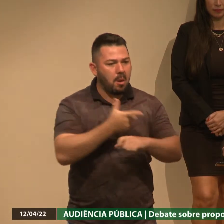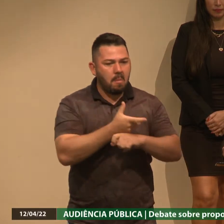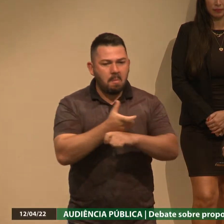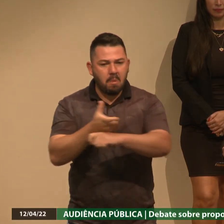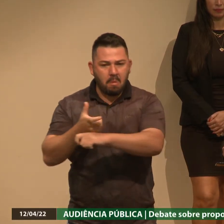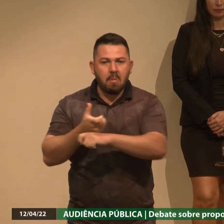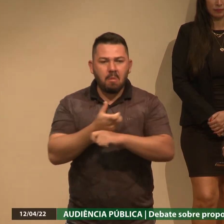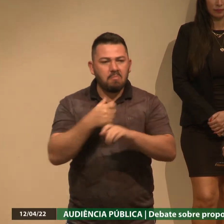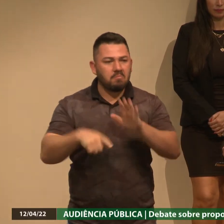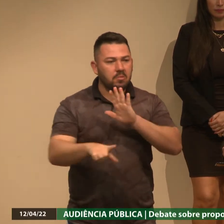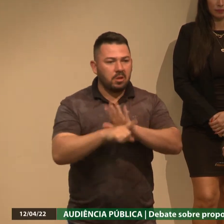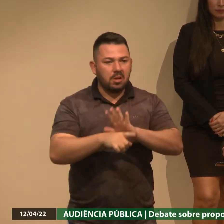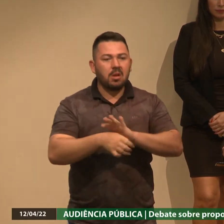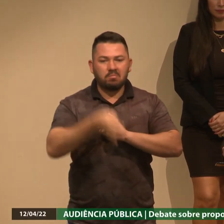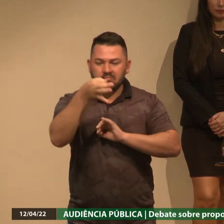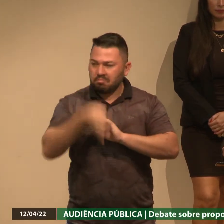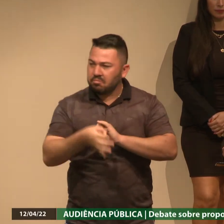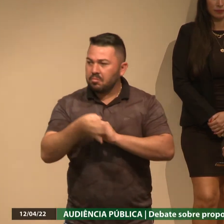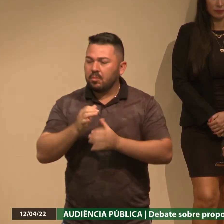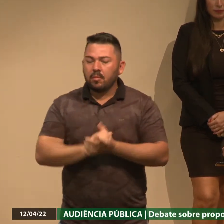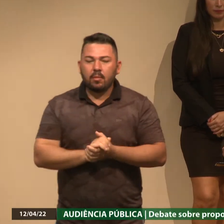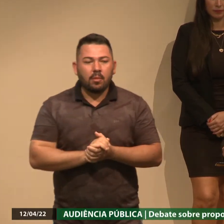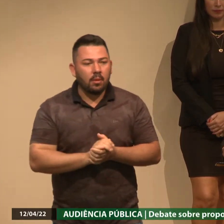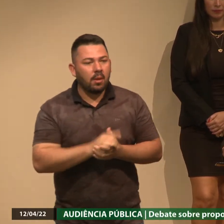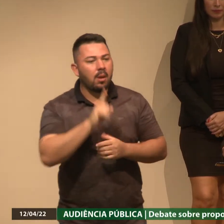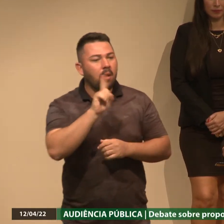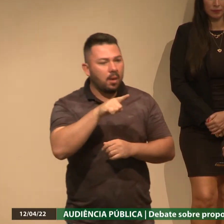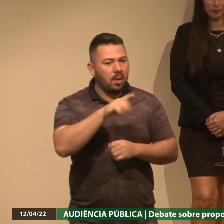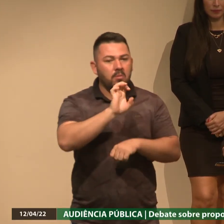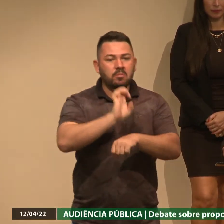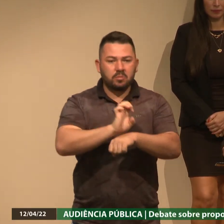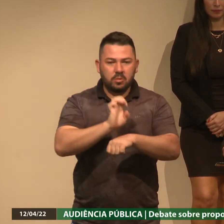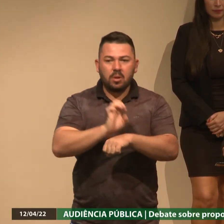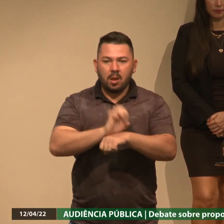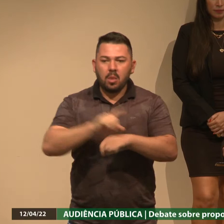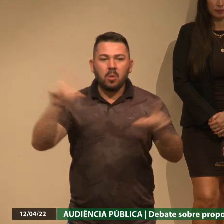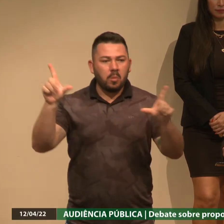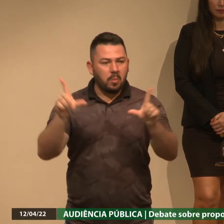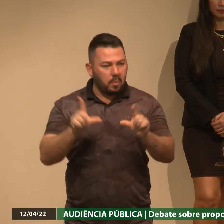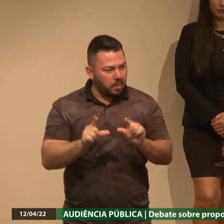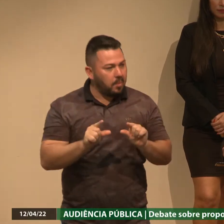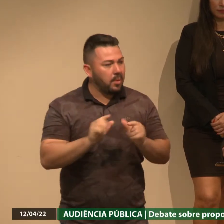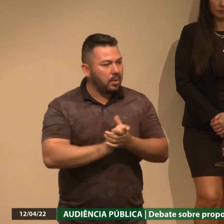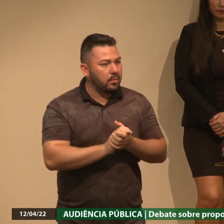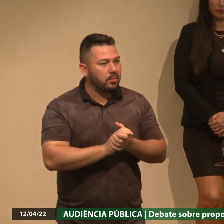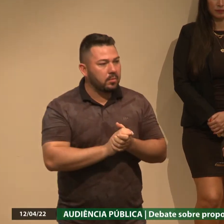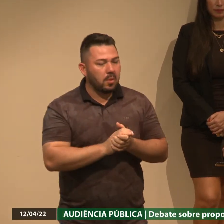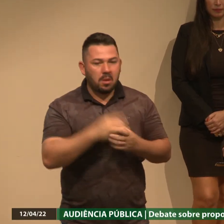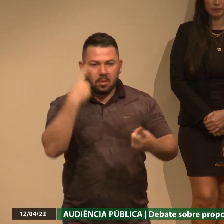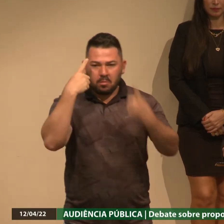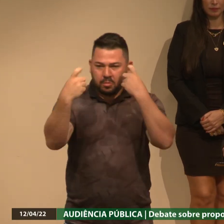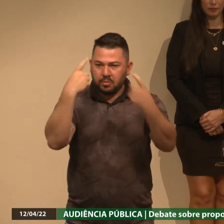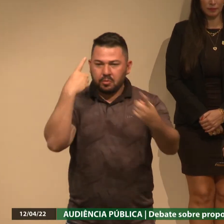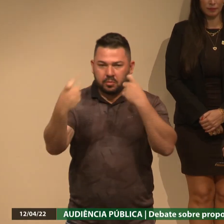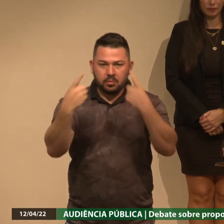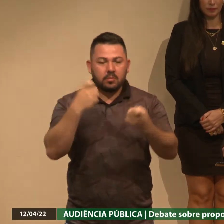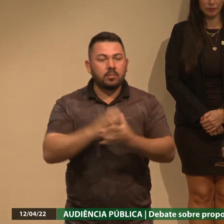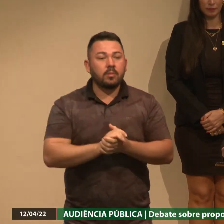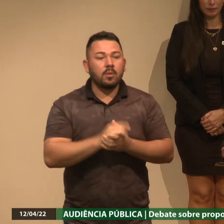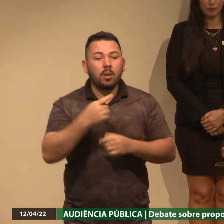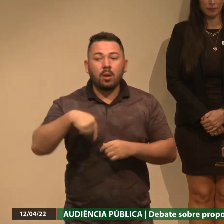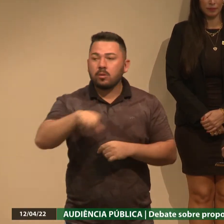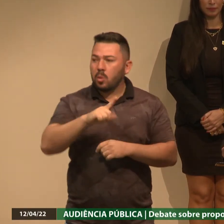armas legalizadas e em contraponto é o estado com menores taxas de criminalidade por essa e outras